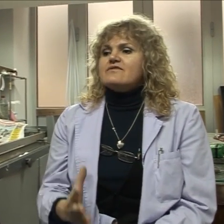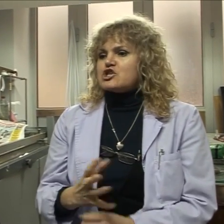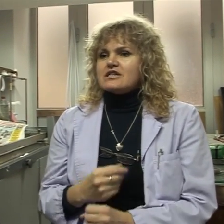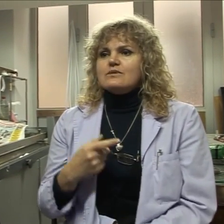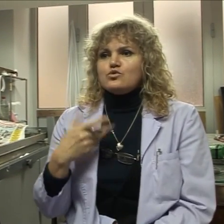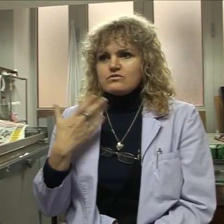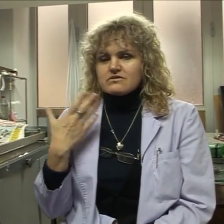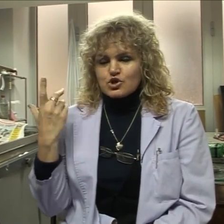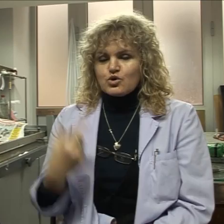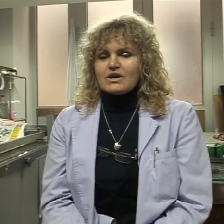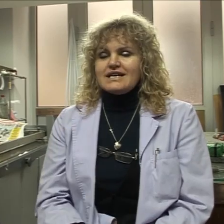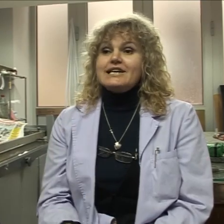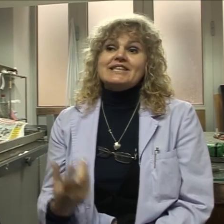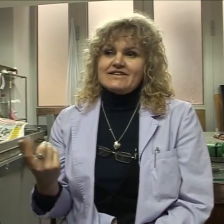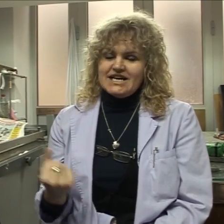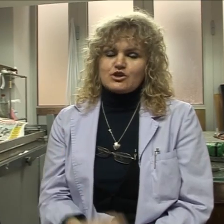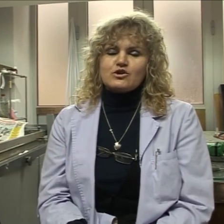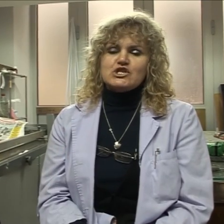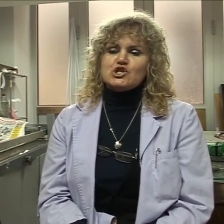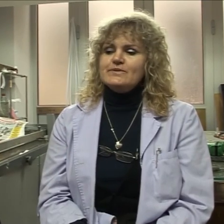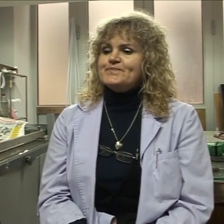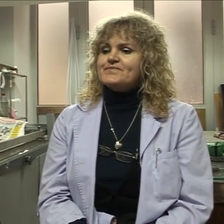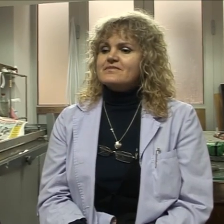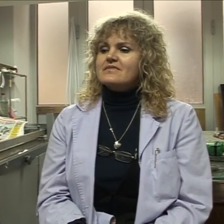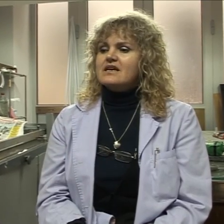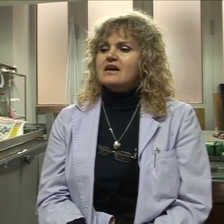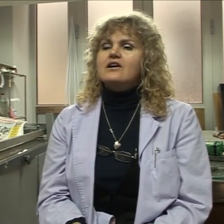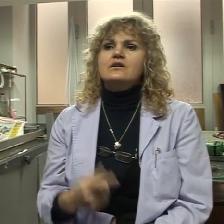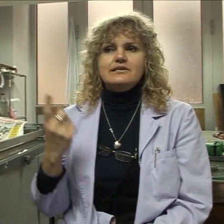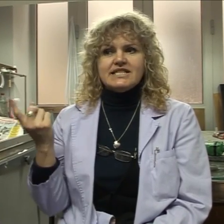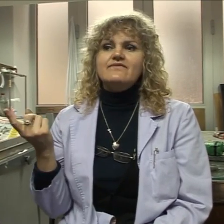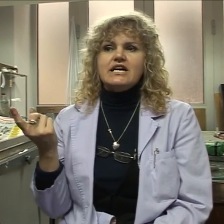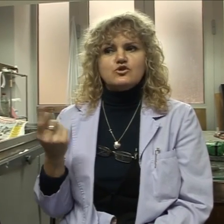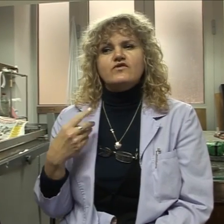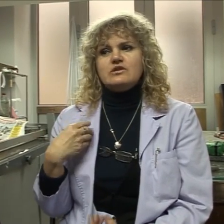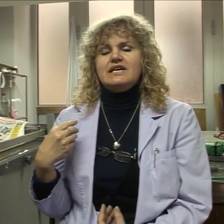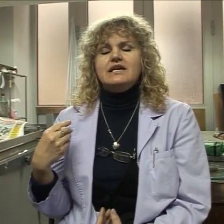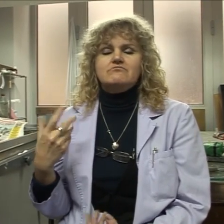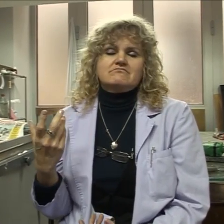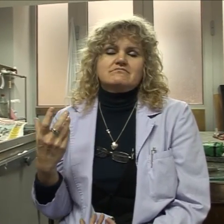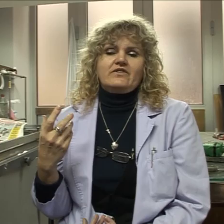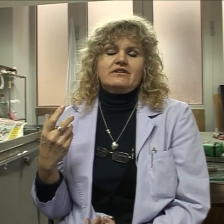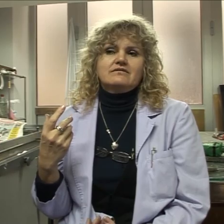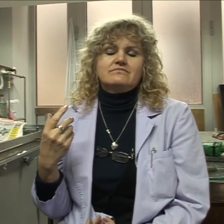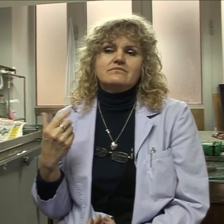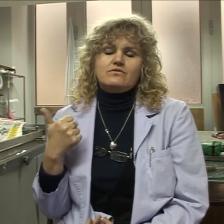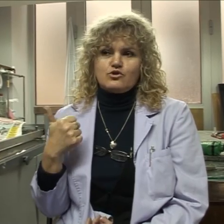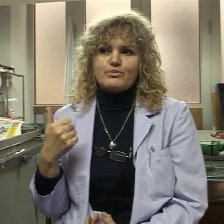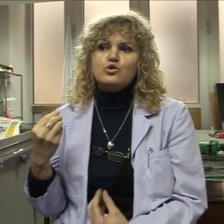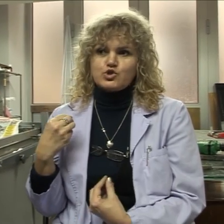Završila tamo škola, nema na Vlatković. Nema na Vlatković, mene dobro